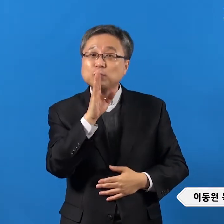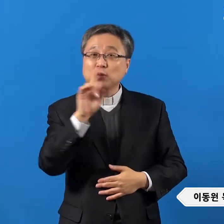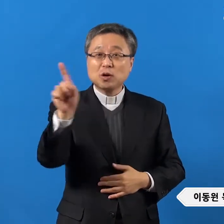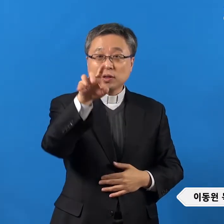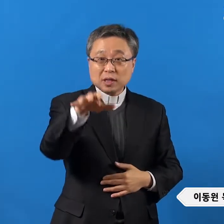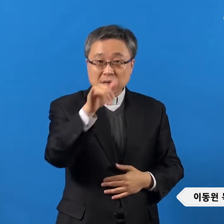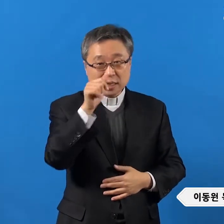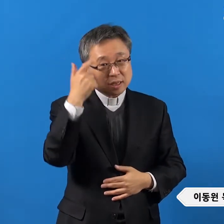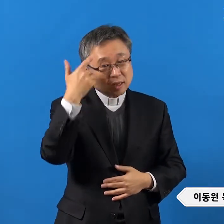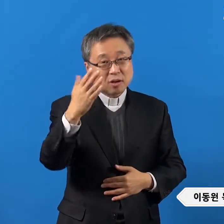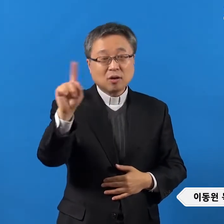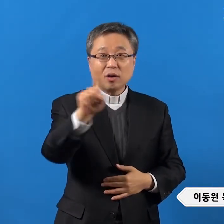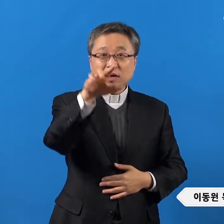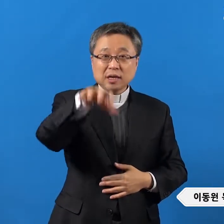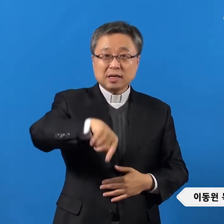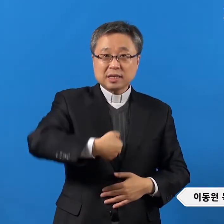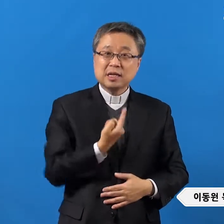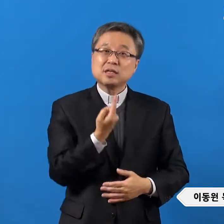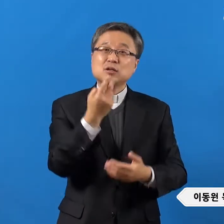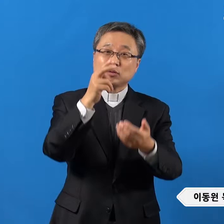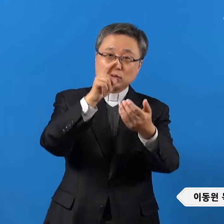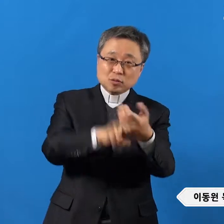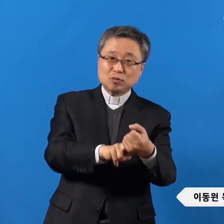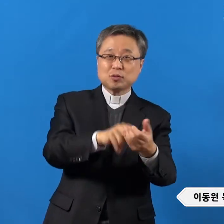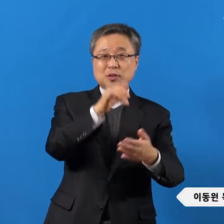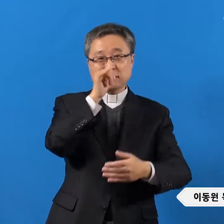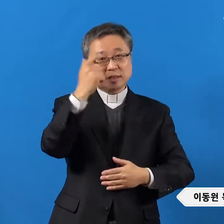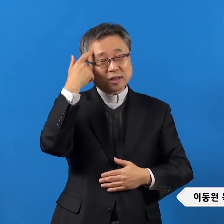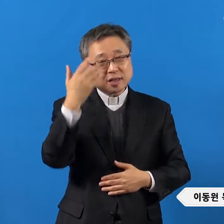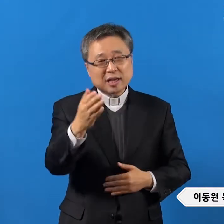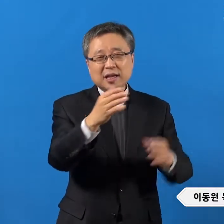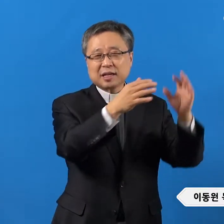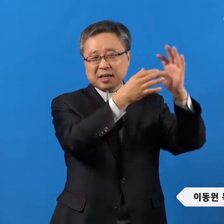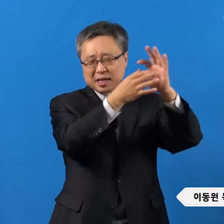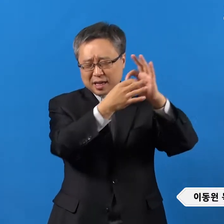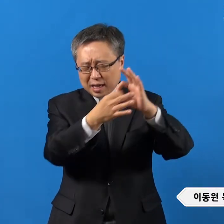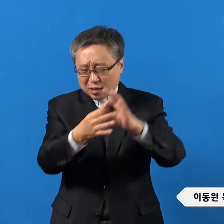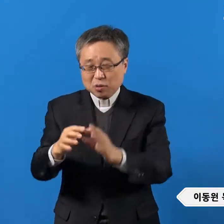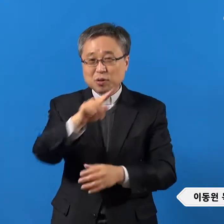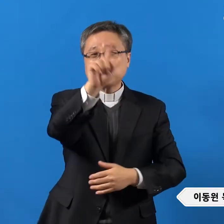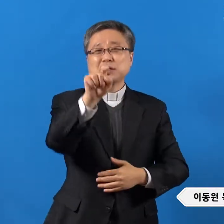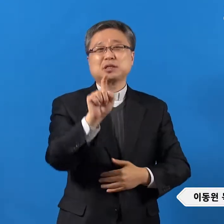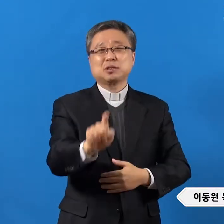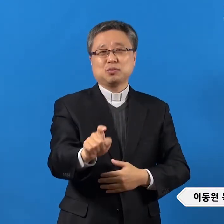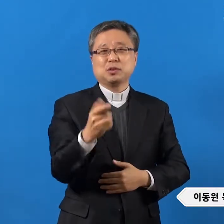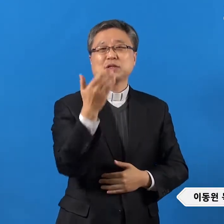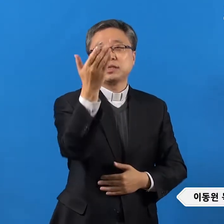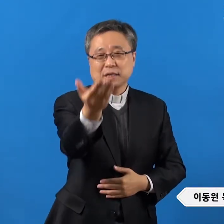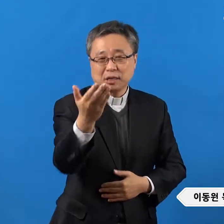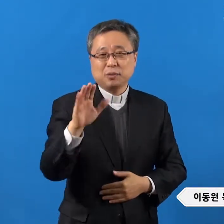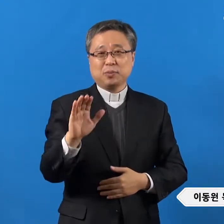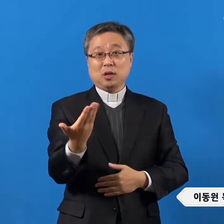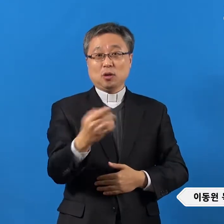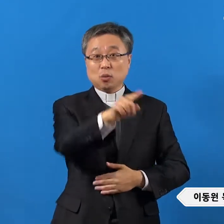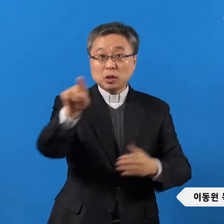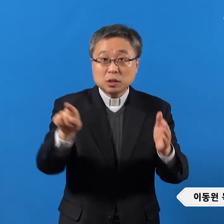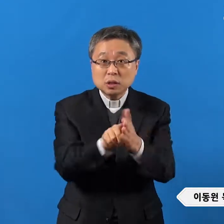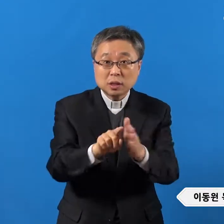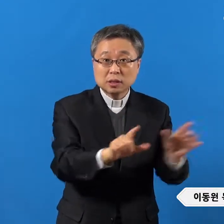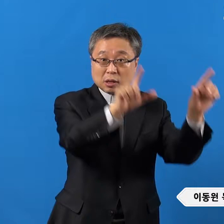어디에 자신을 숨기고 있을까? 계속 이 질문을 묻게 됩니다. 여러분, 신앙생활을 하면서